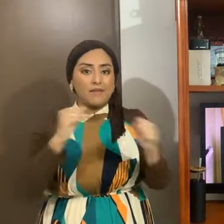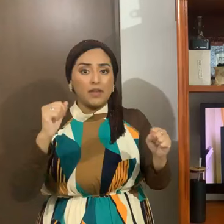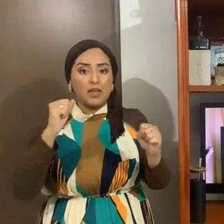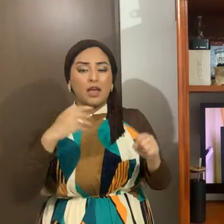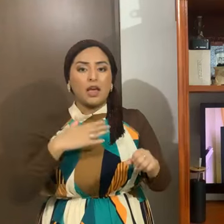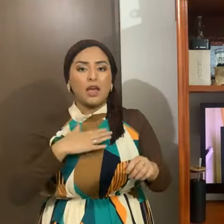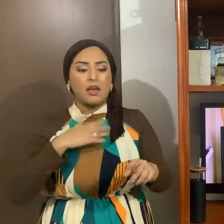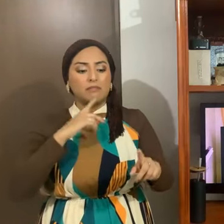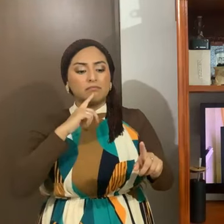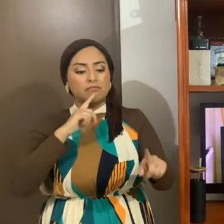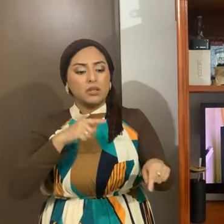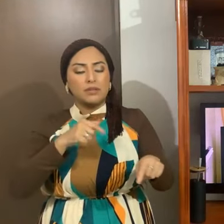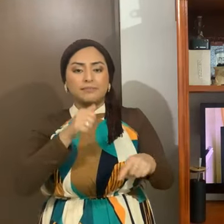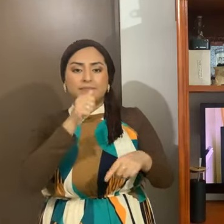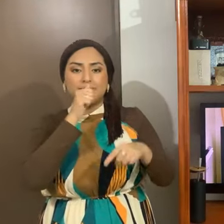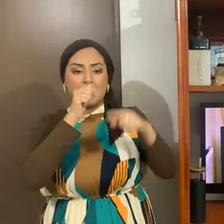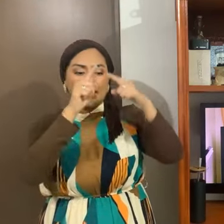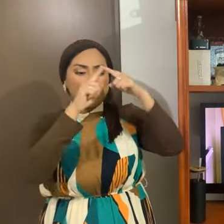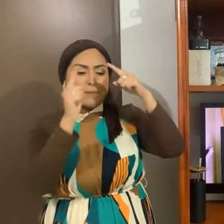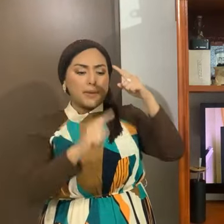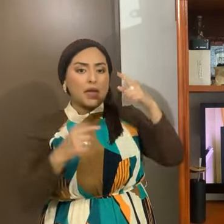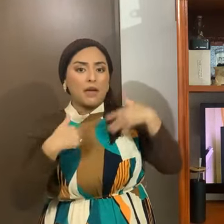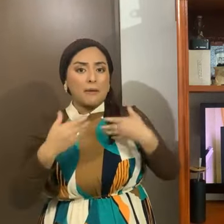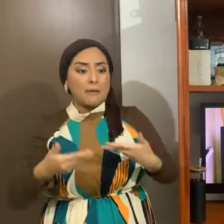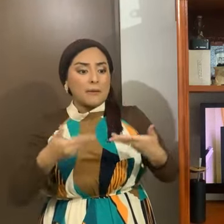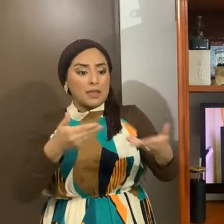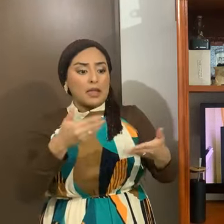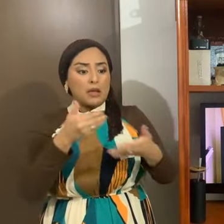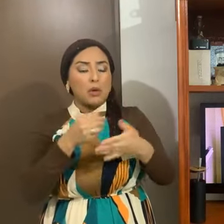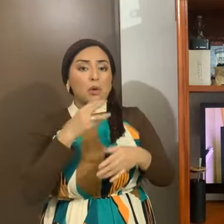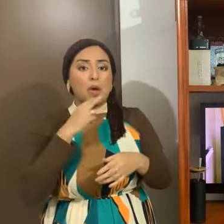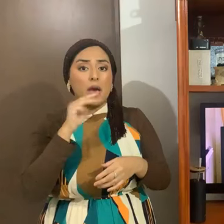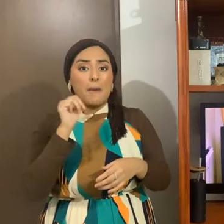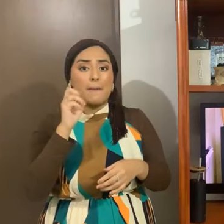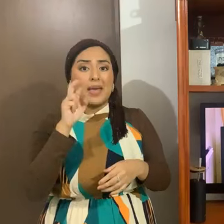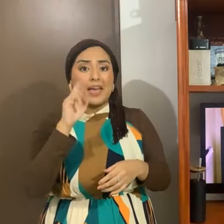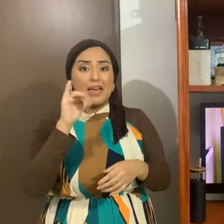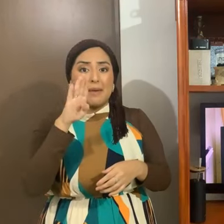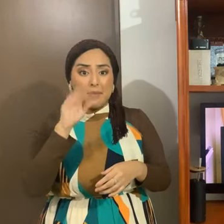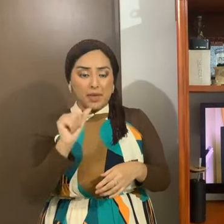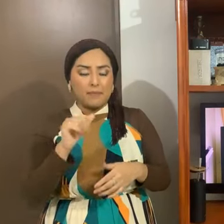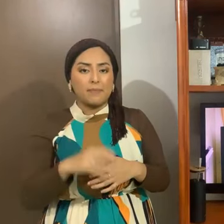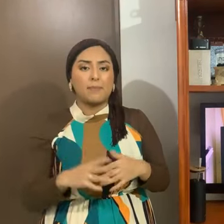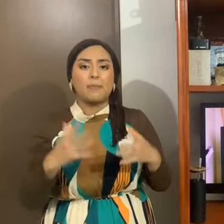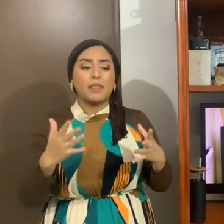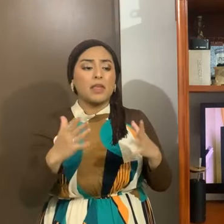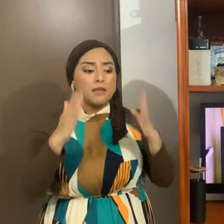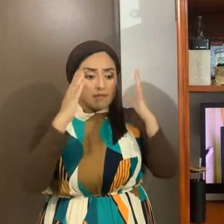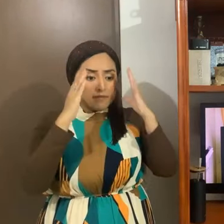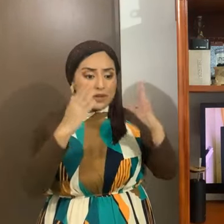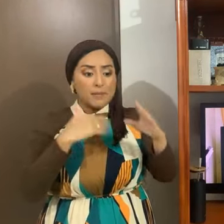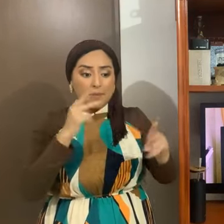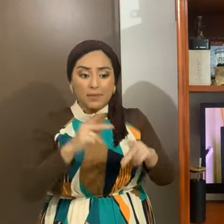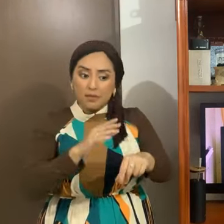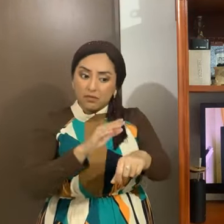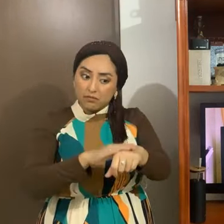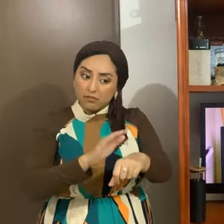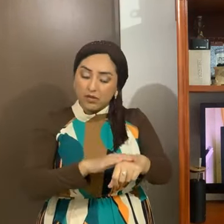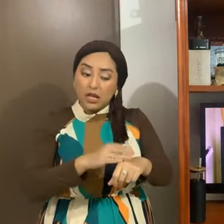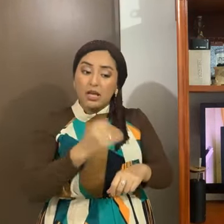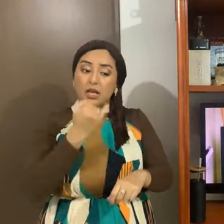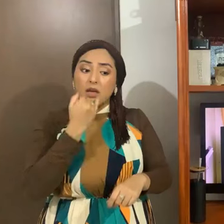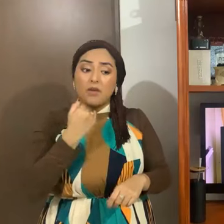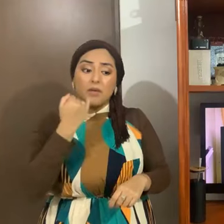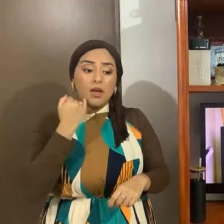libré, te respondí en lo secreto del trueno, te probé junto a las aguas de Meribá. Oye, pueblo mío, y te